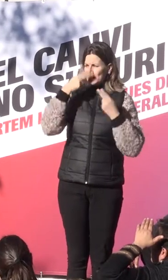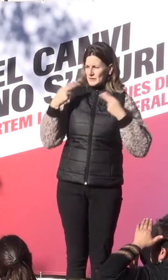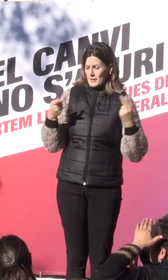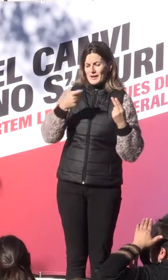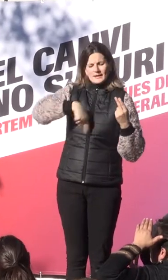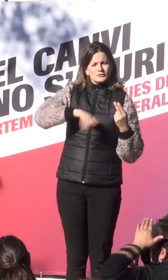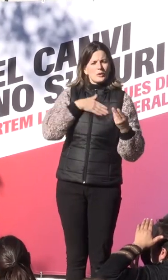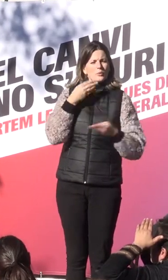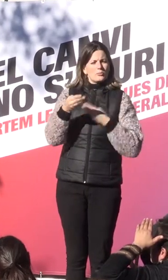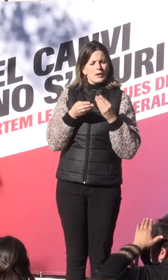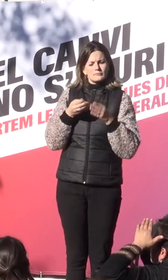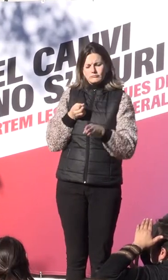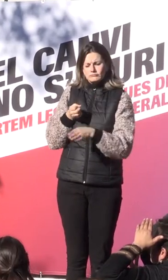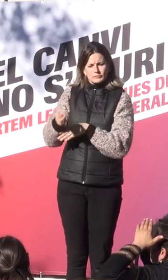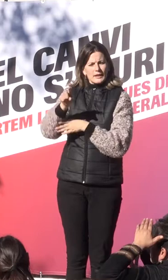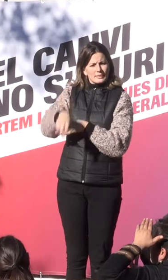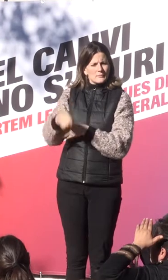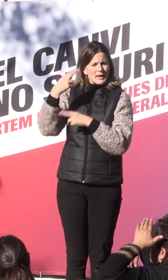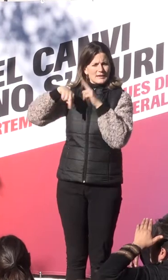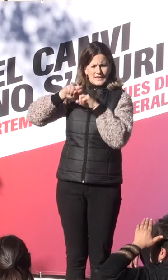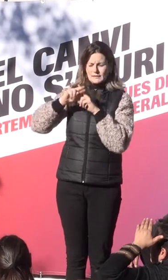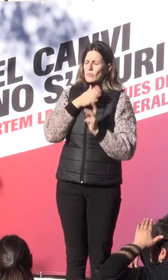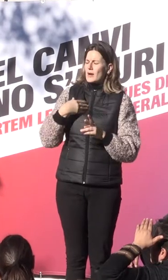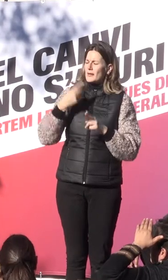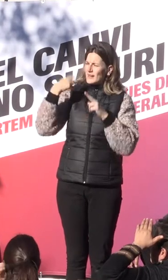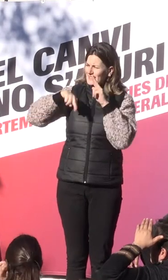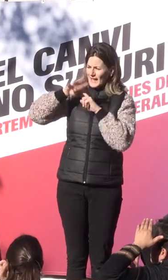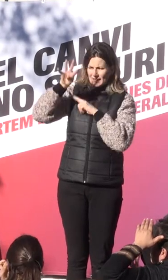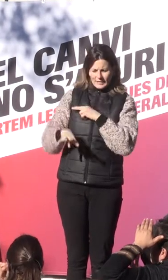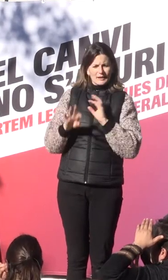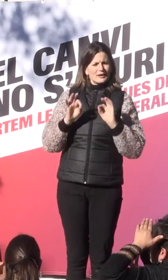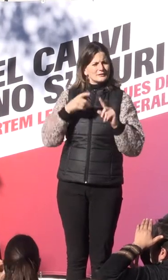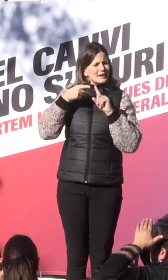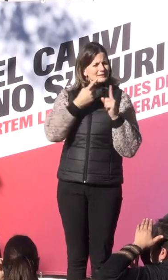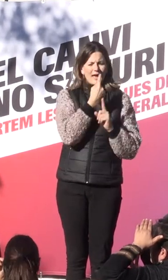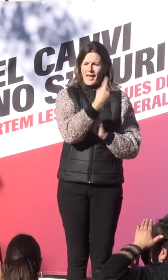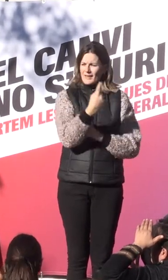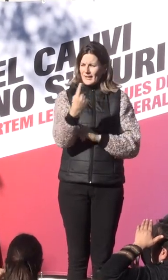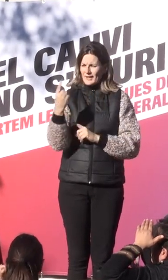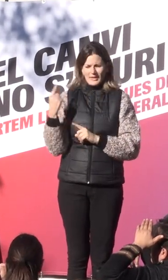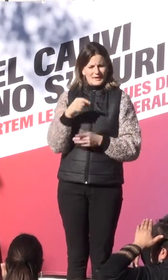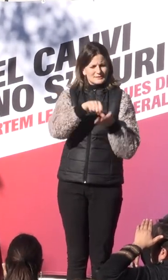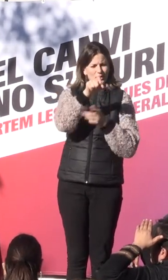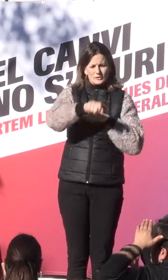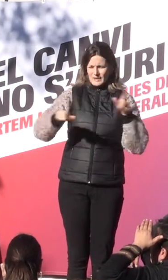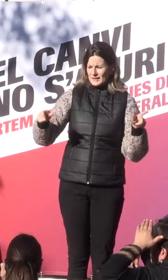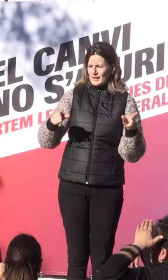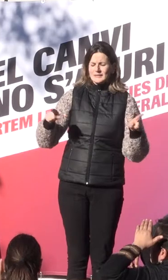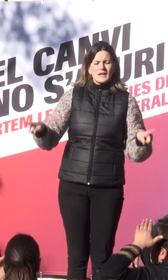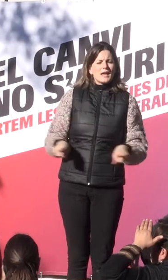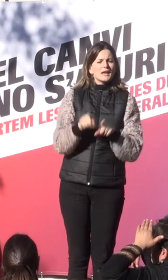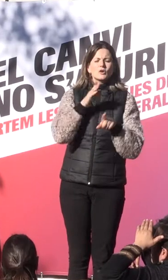es lo que queremos llevar a la generalitat de cataluña queremos una generalitat de cataluña que trate a cada uno de sus ciudadanos y ciudadanas con